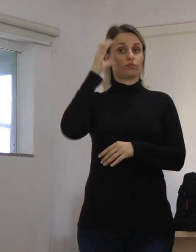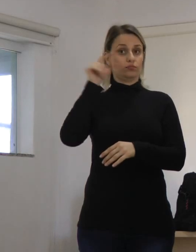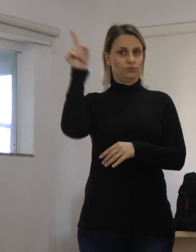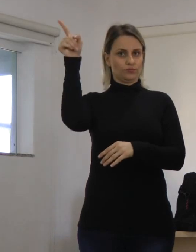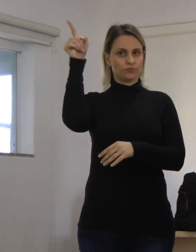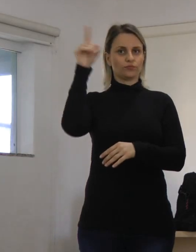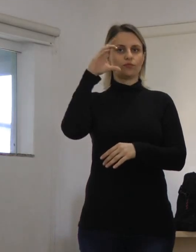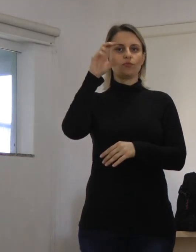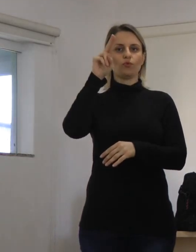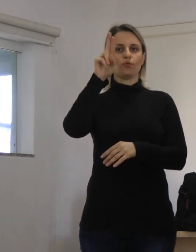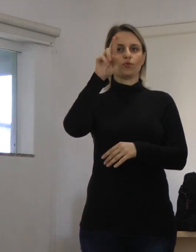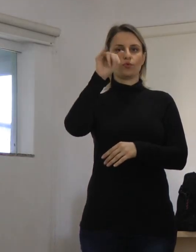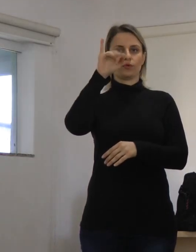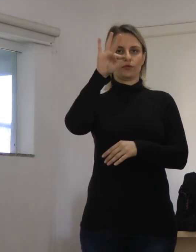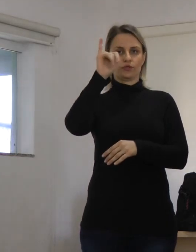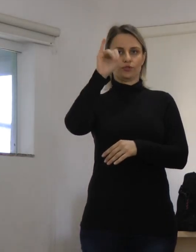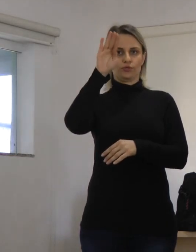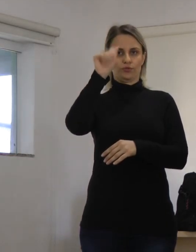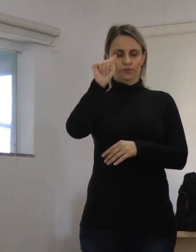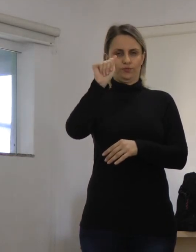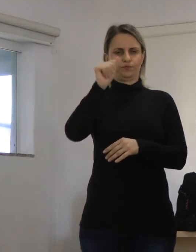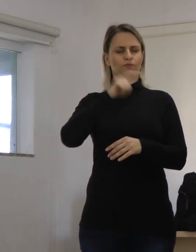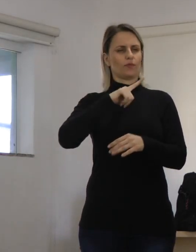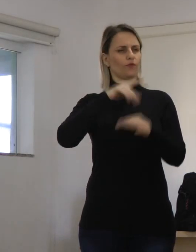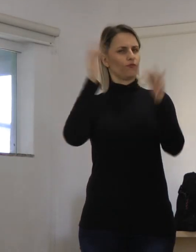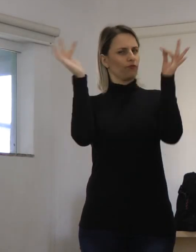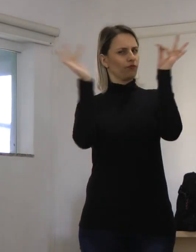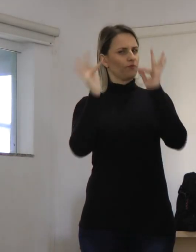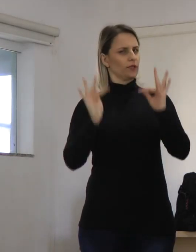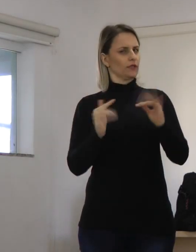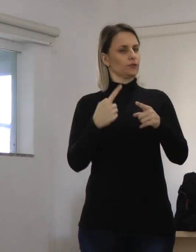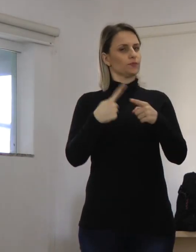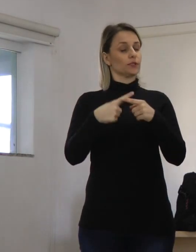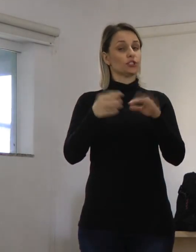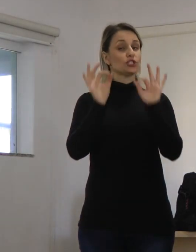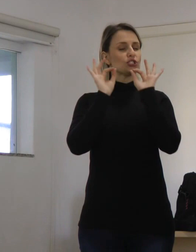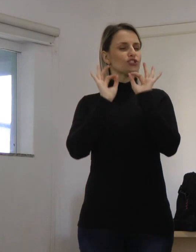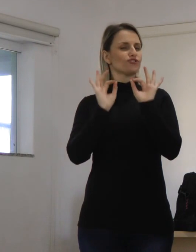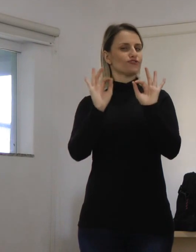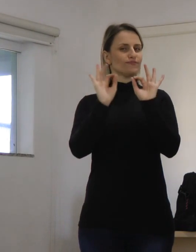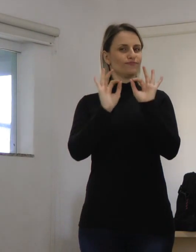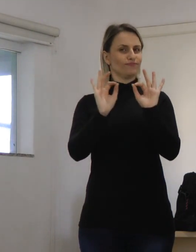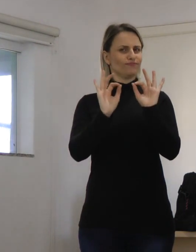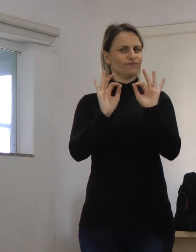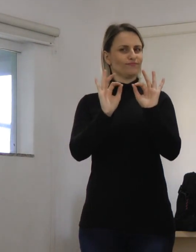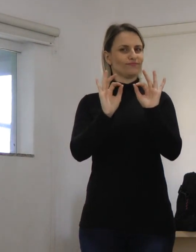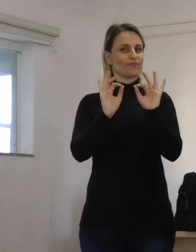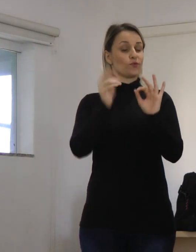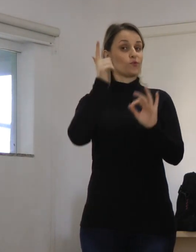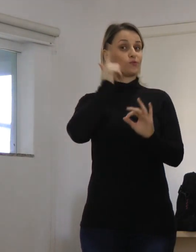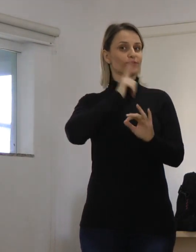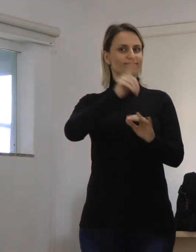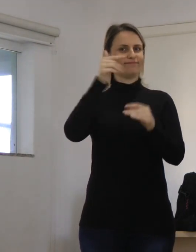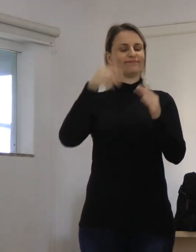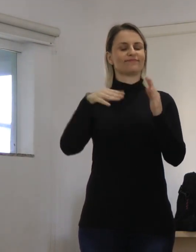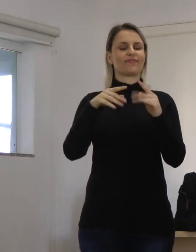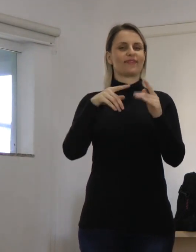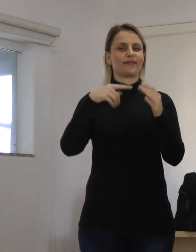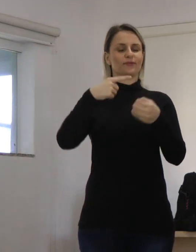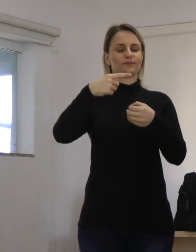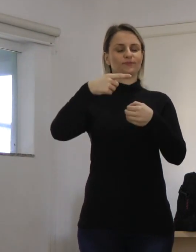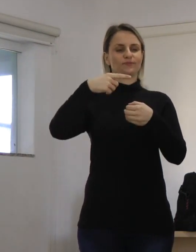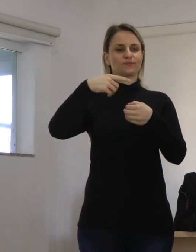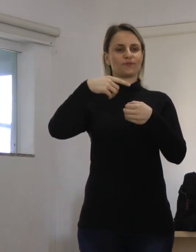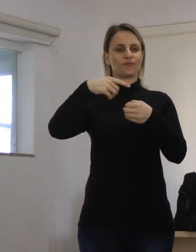Curitiba. Estou muito feliz, estou chique agora, porque finalmente falei na cidade de Curitiba,